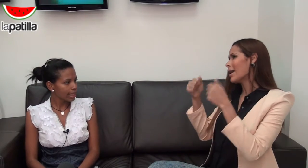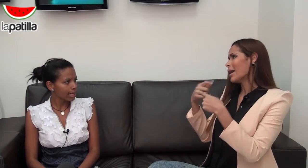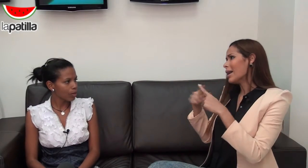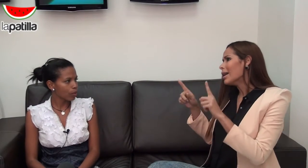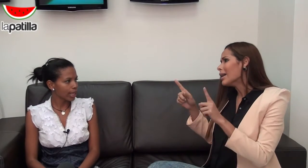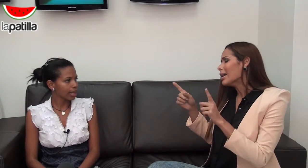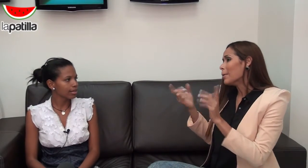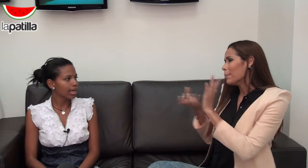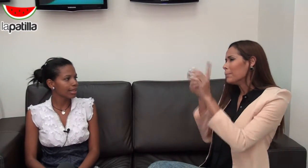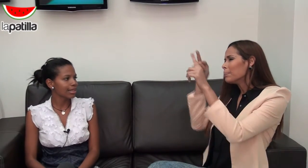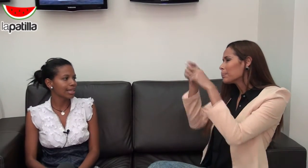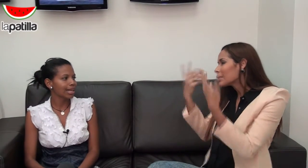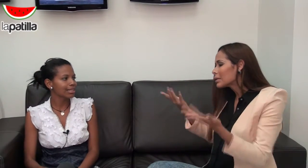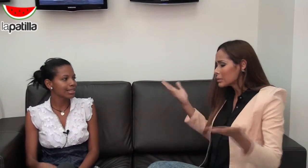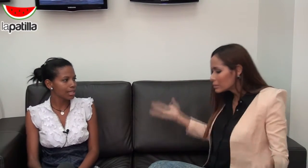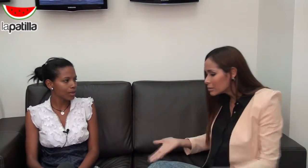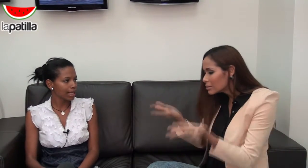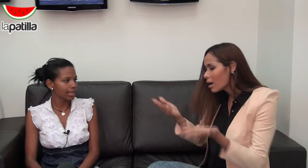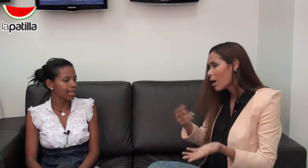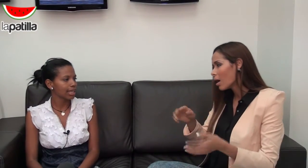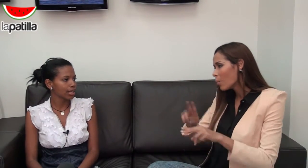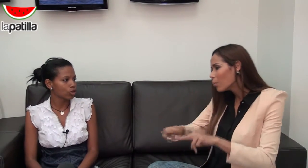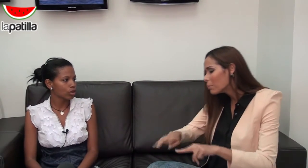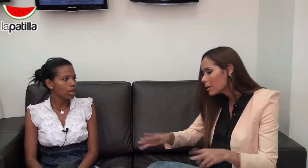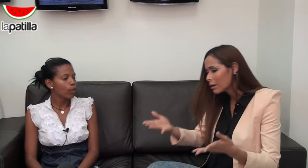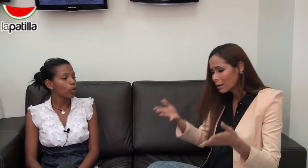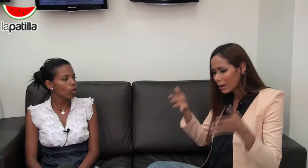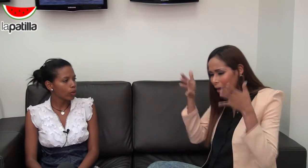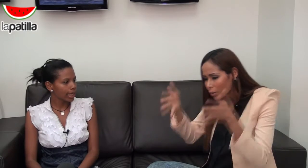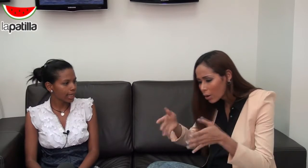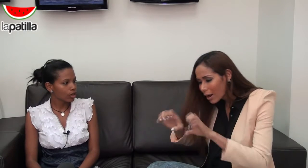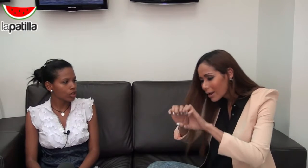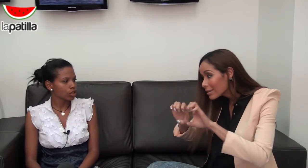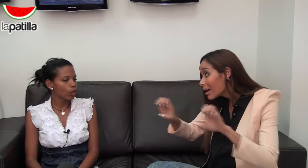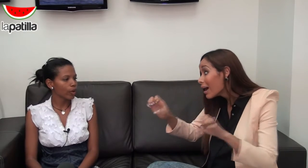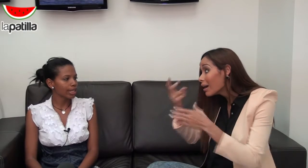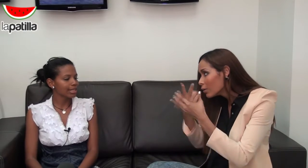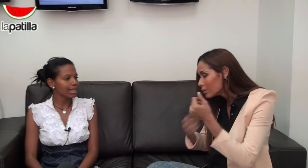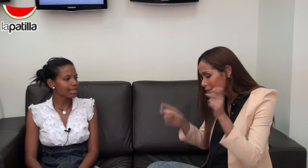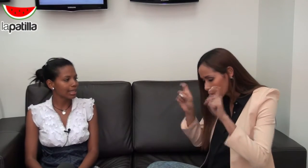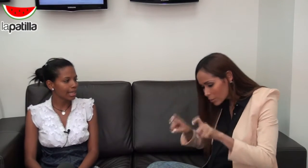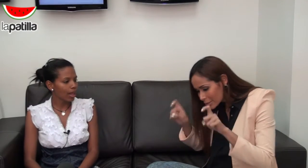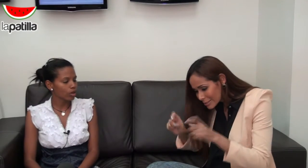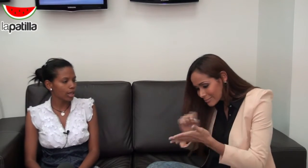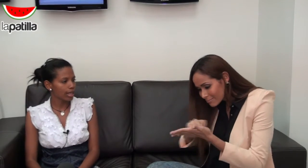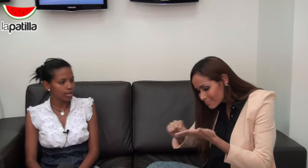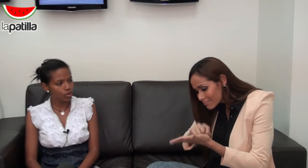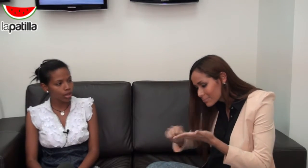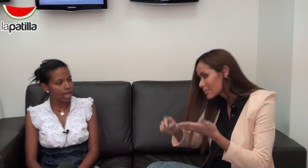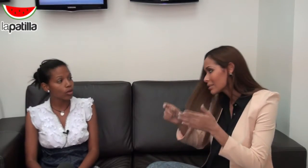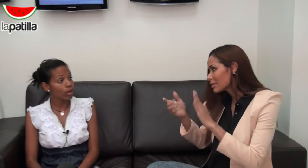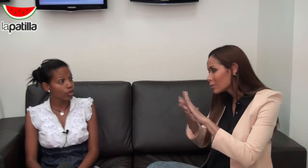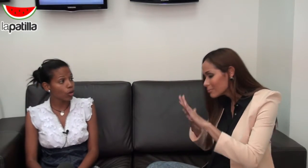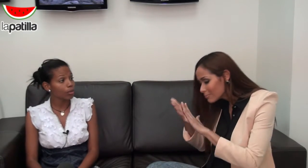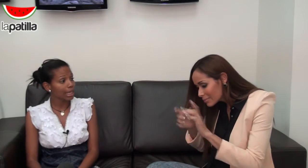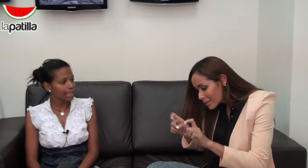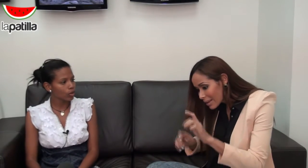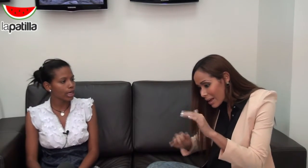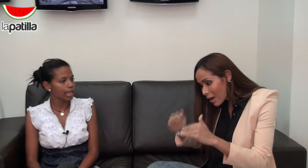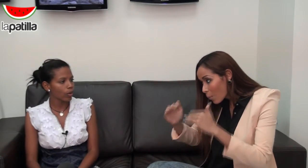a que puedan hacer accesible este derecho, promover que los niños puedan ser enseñados, tener acceso a una educación bilingüe en lengua